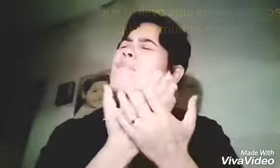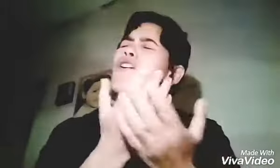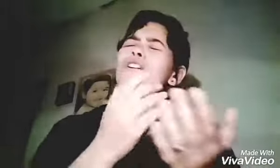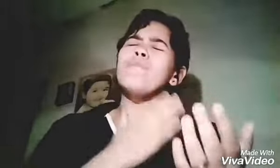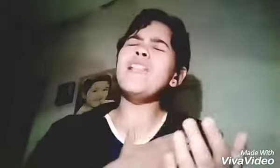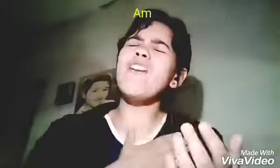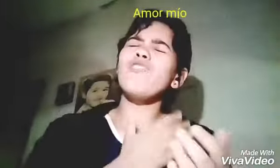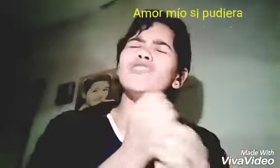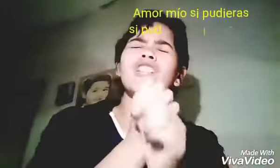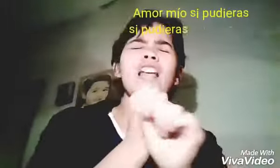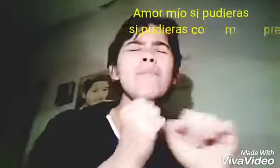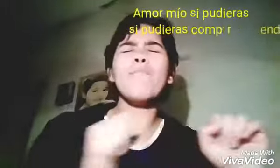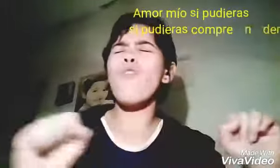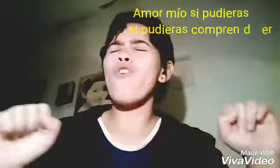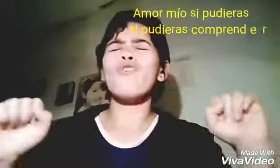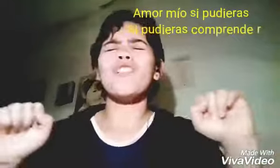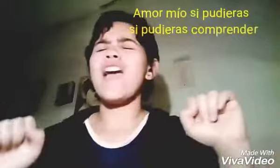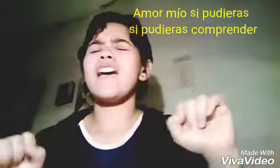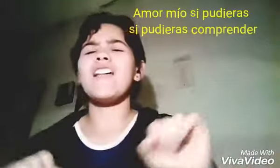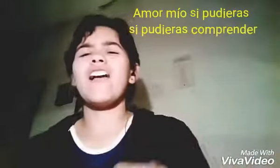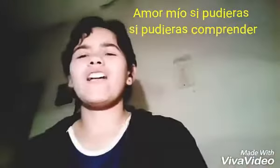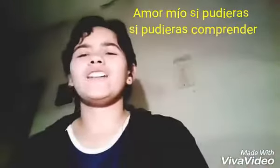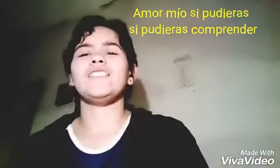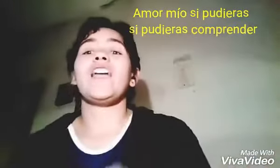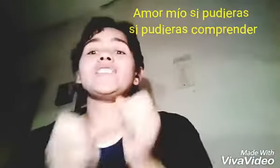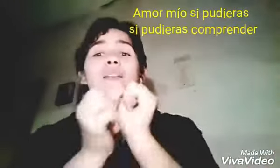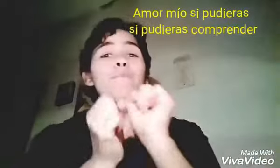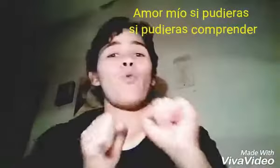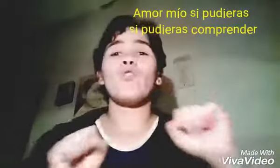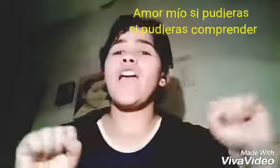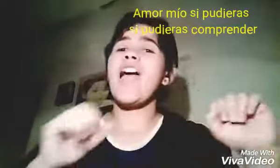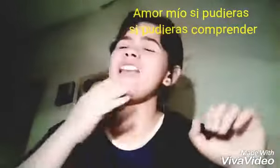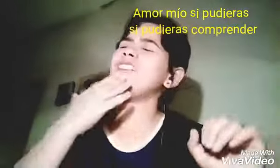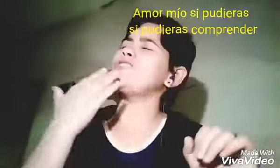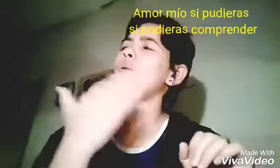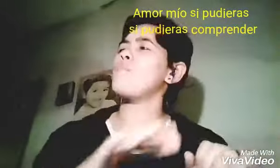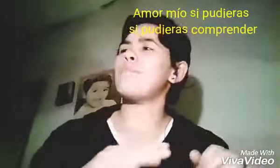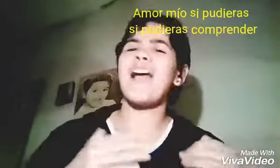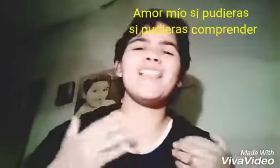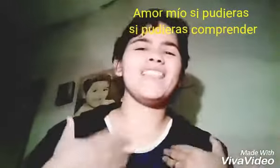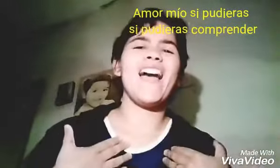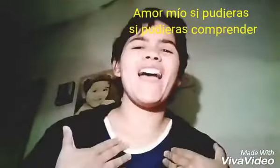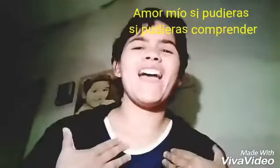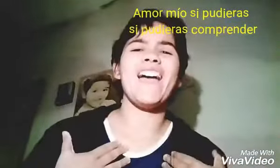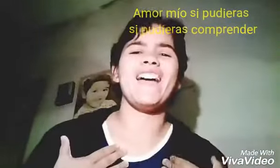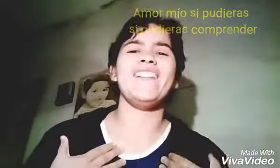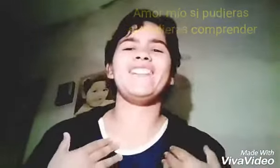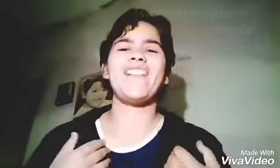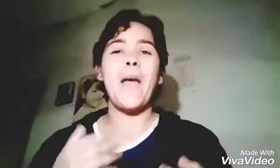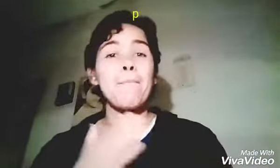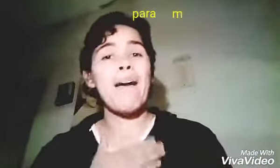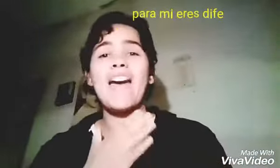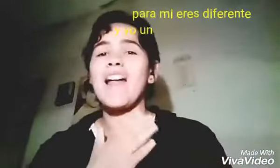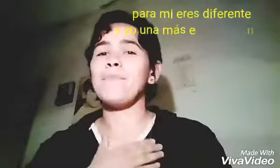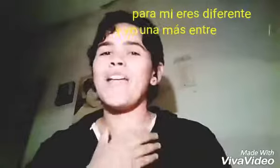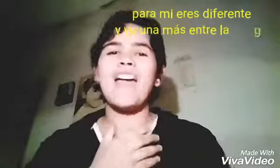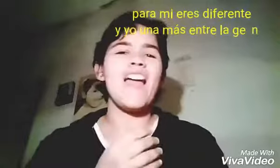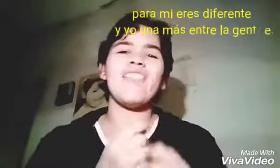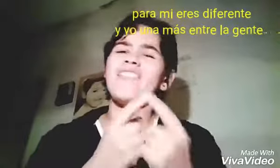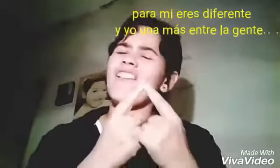Amor mío, si pudieras Si pudieras descubrir Para